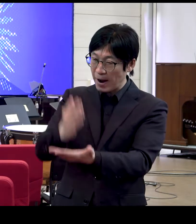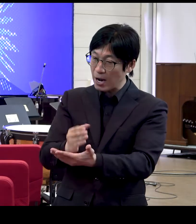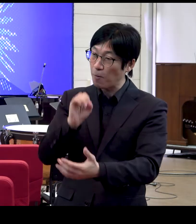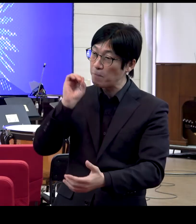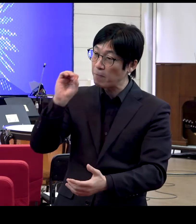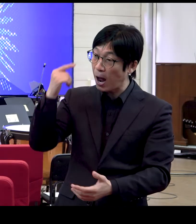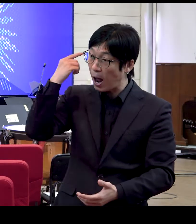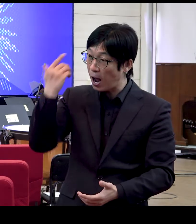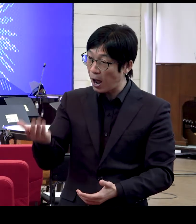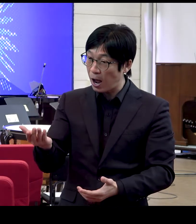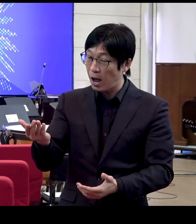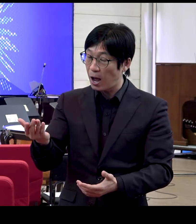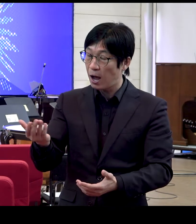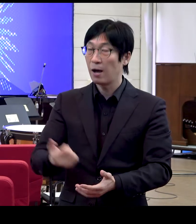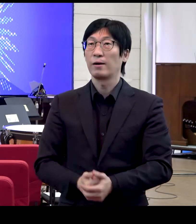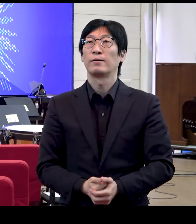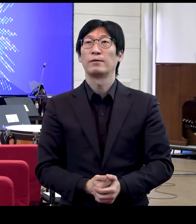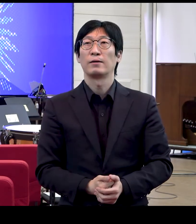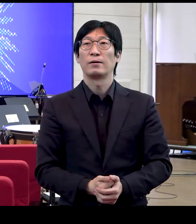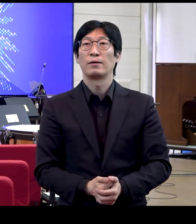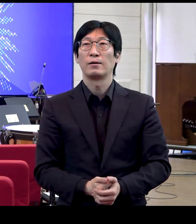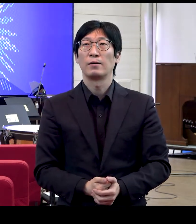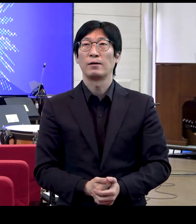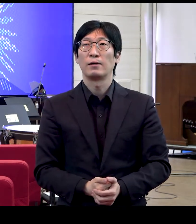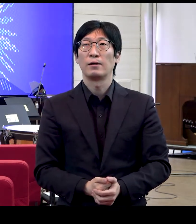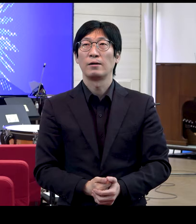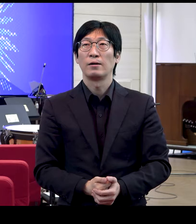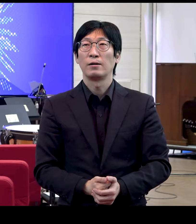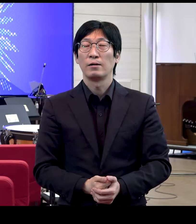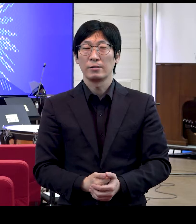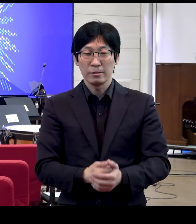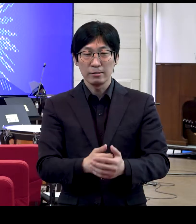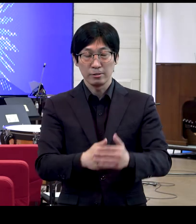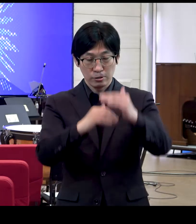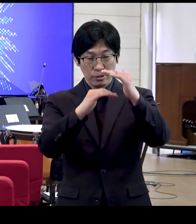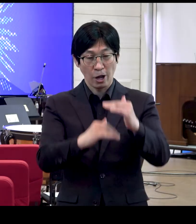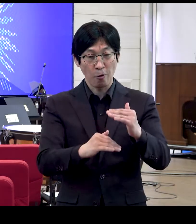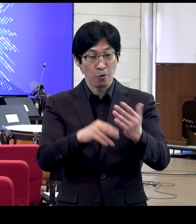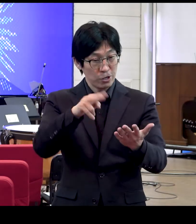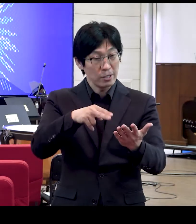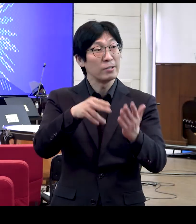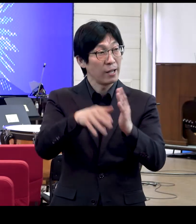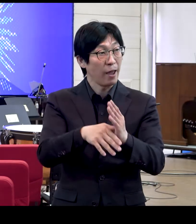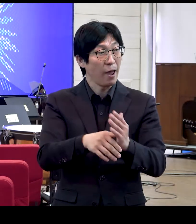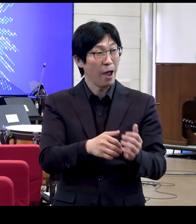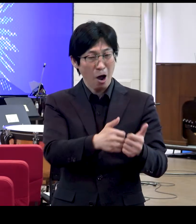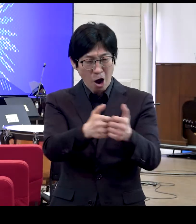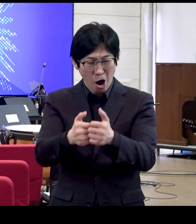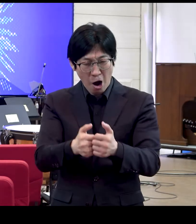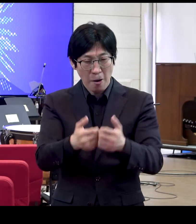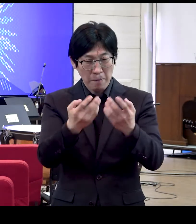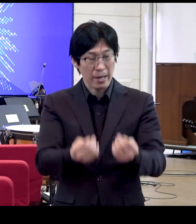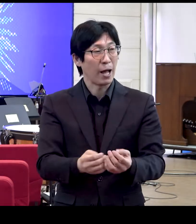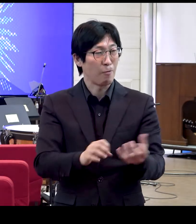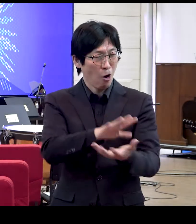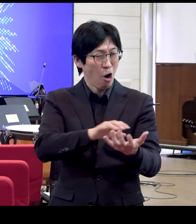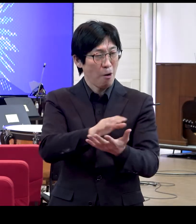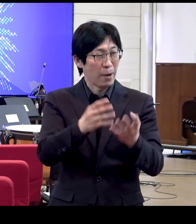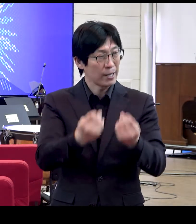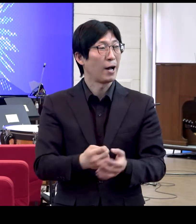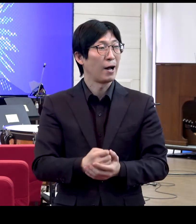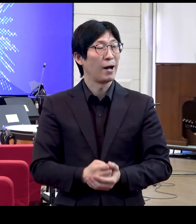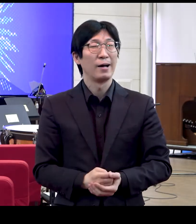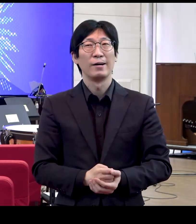말라 하시더냐. 이 말씀은 참 논란이 많은 그런 이야기입니다. 그 중에 특별히 많은